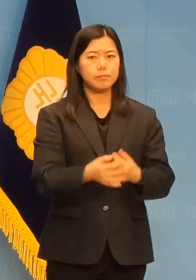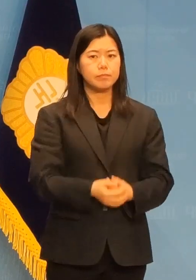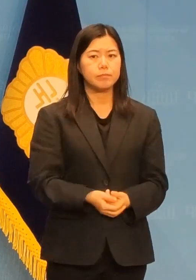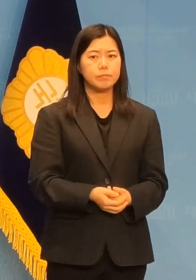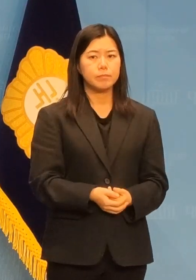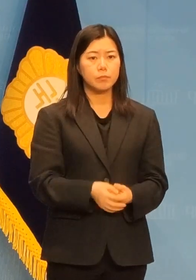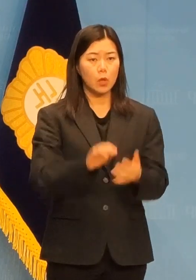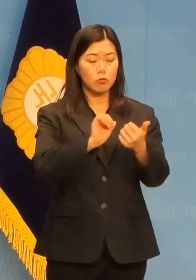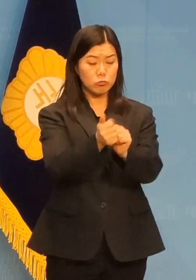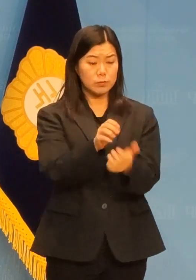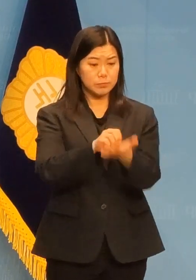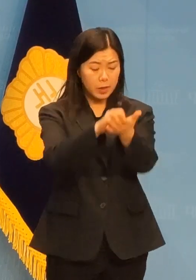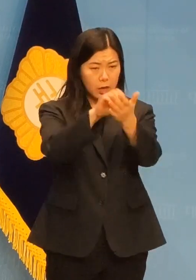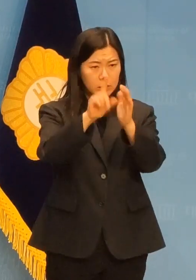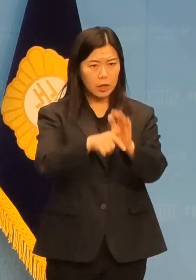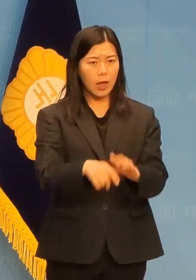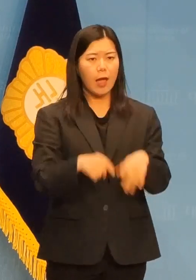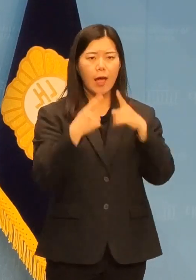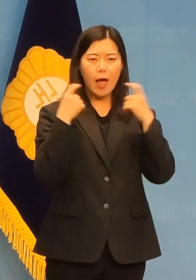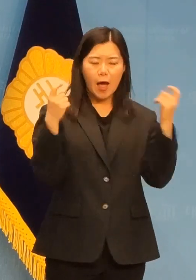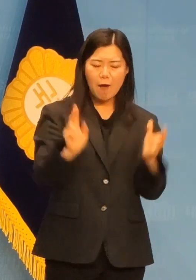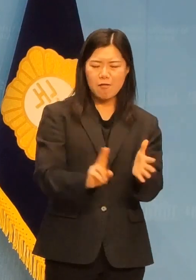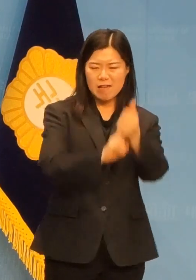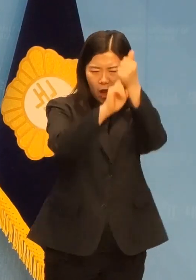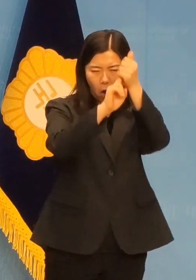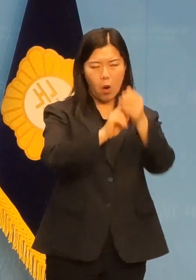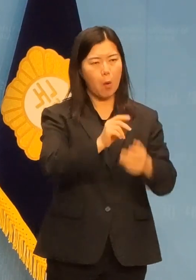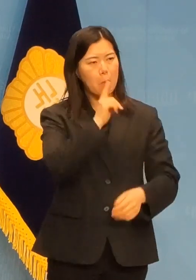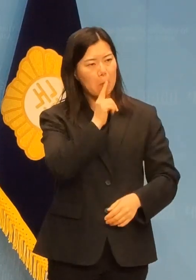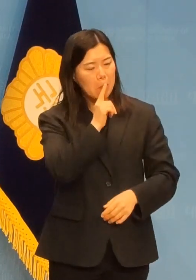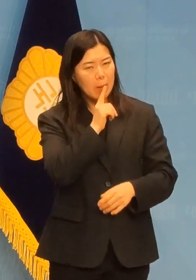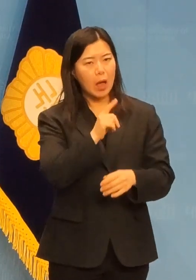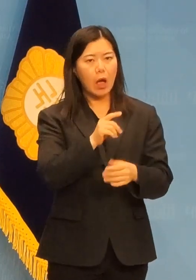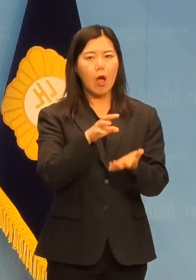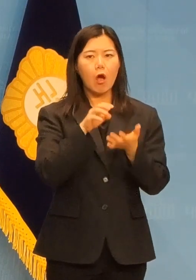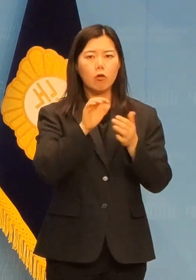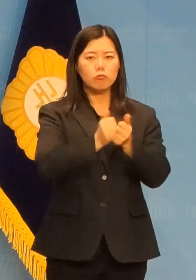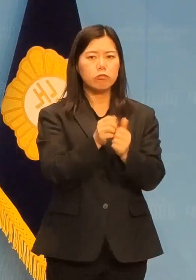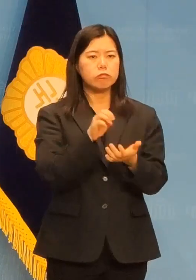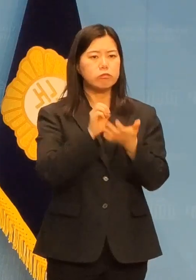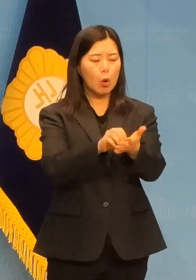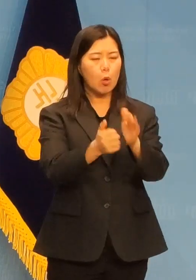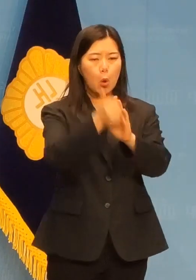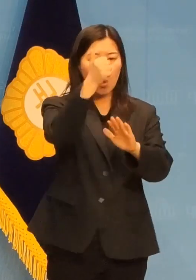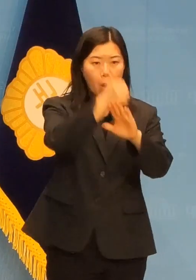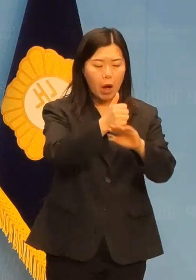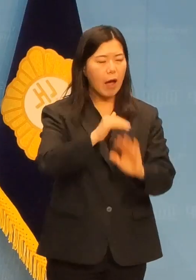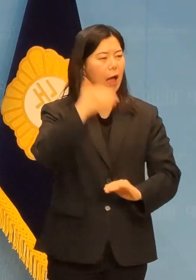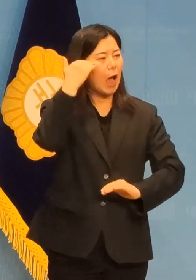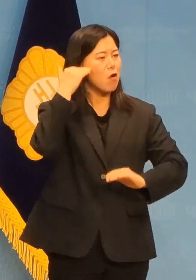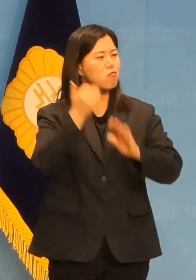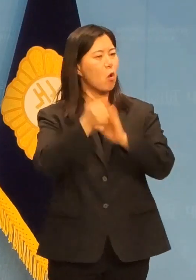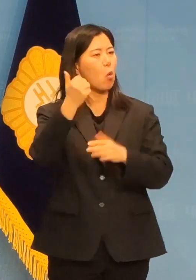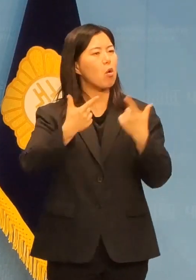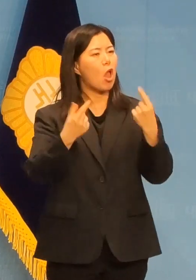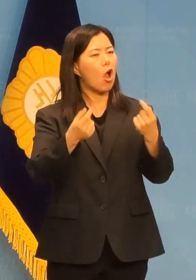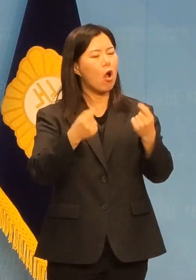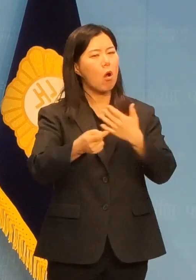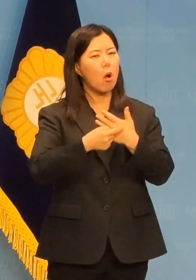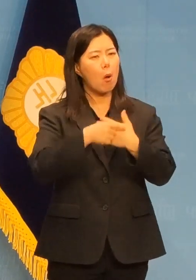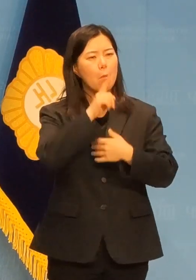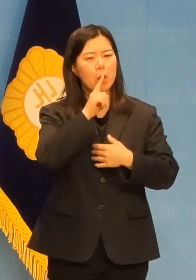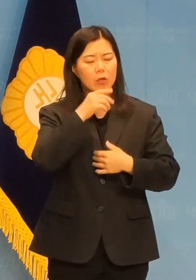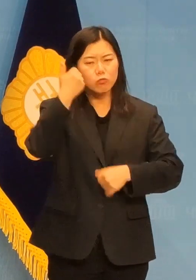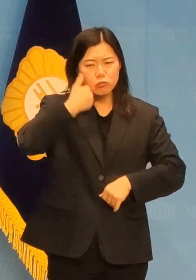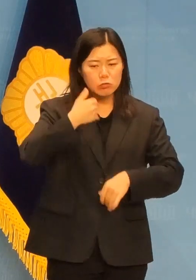상장 당시 한강의 기적 운운하며 상장 성공이 곧 한국의 성공인 양 포장한 것은